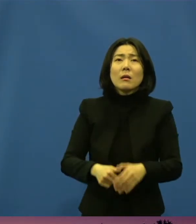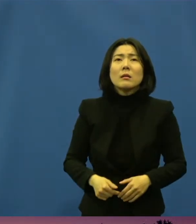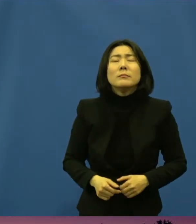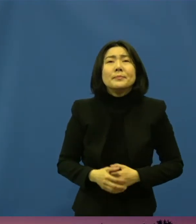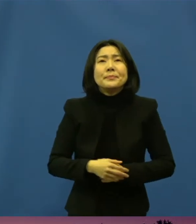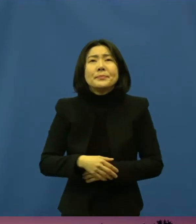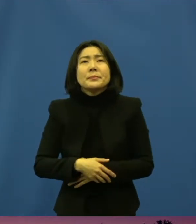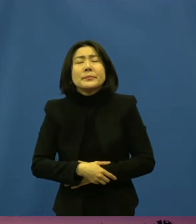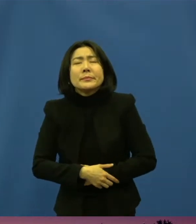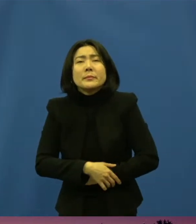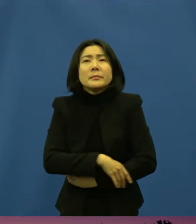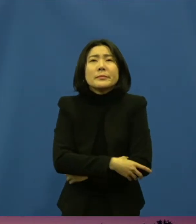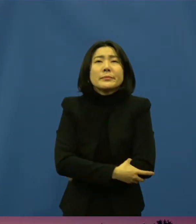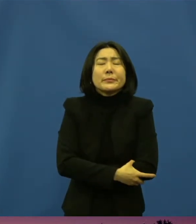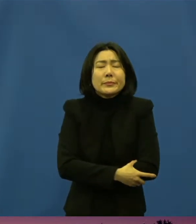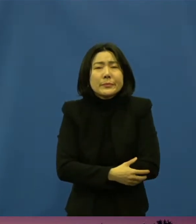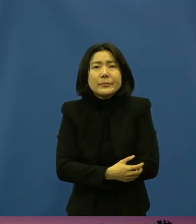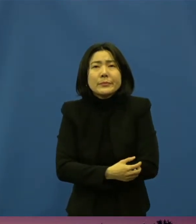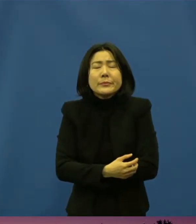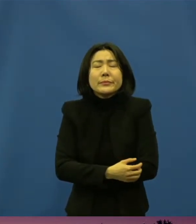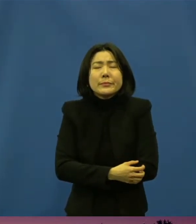듣긴 드는데 적용하지도 않아.